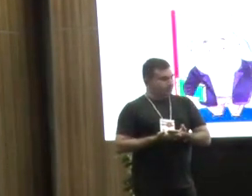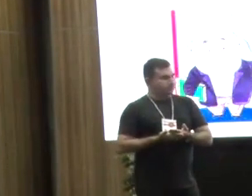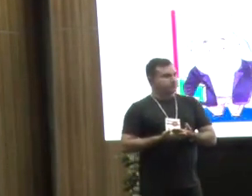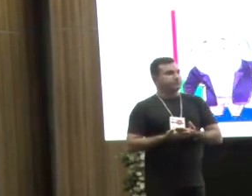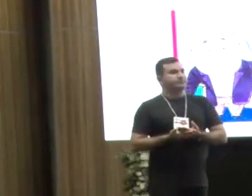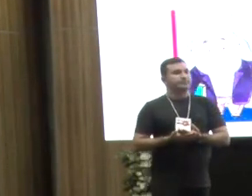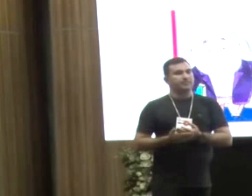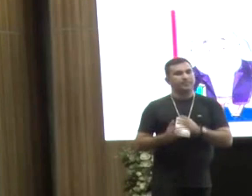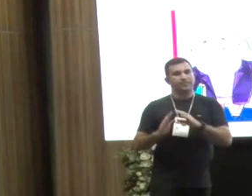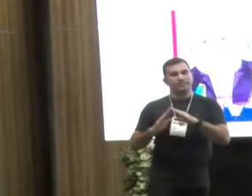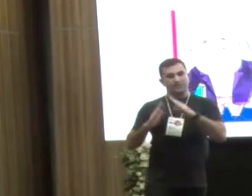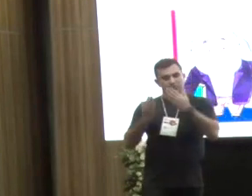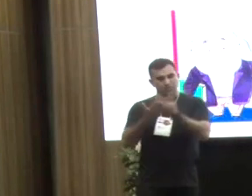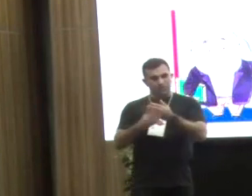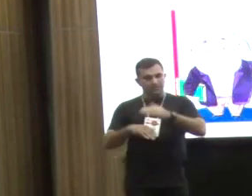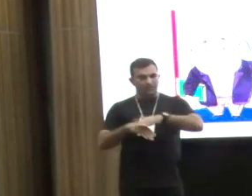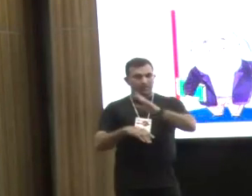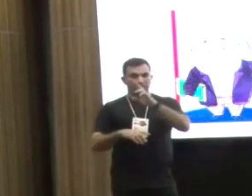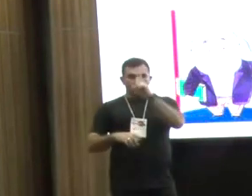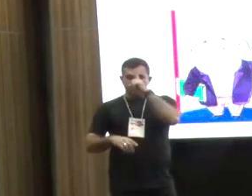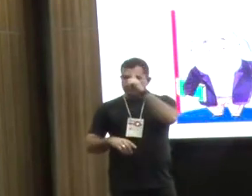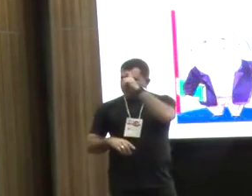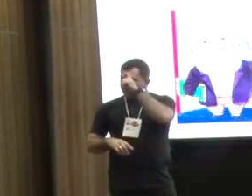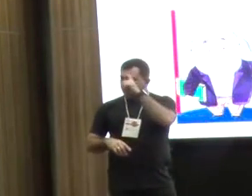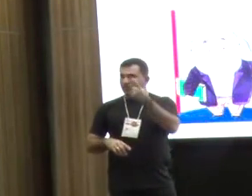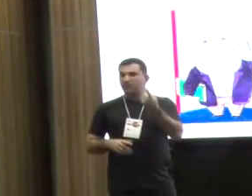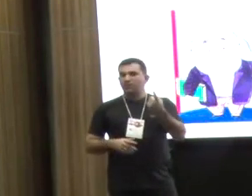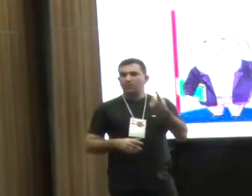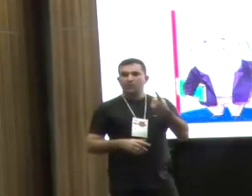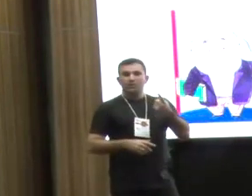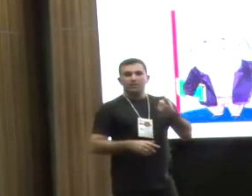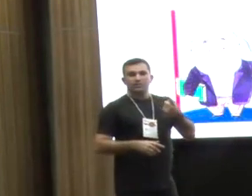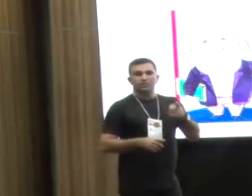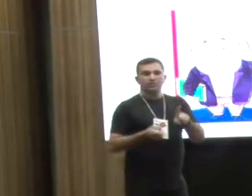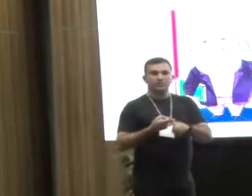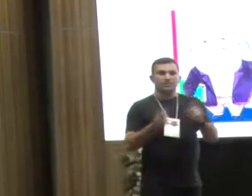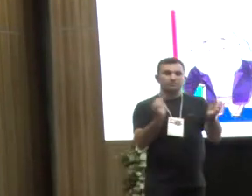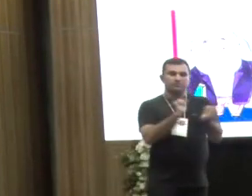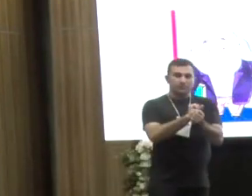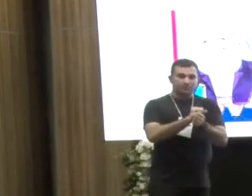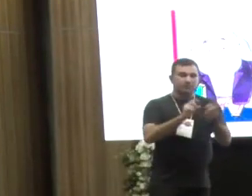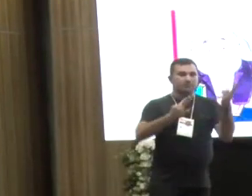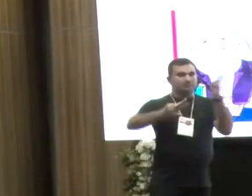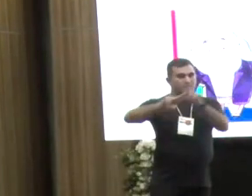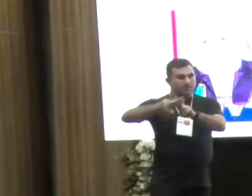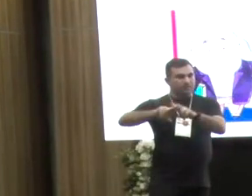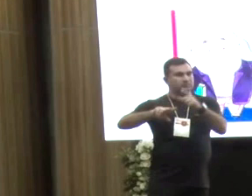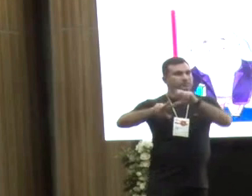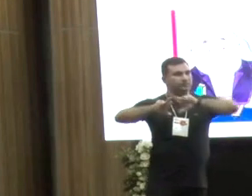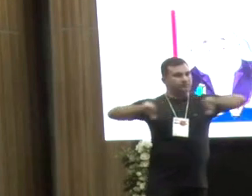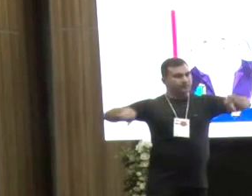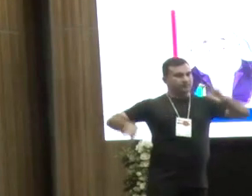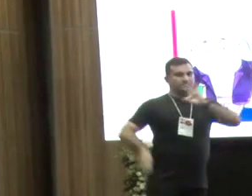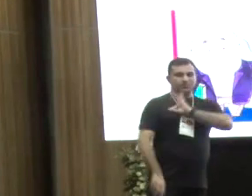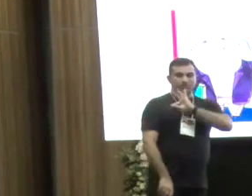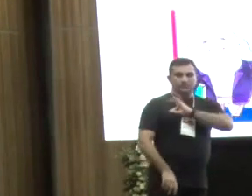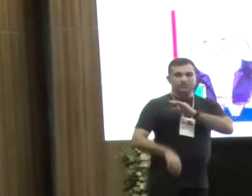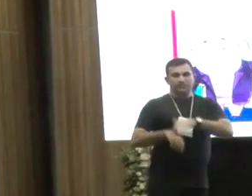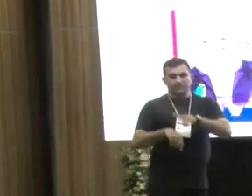eu tenho mais escola que delegacias, eu tenho mais escola do que prisões. Então,